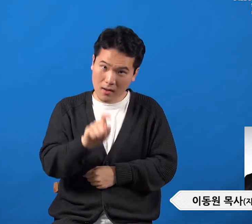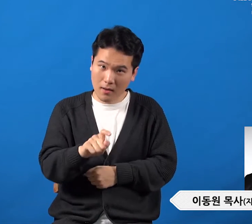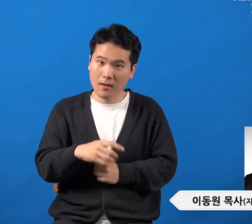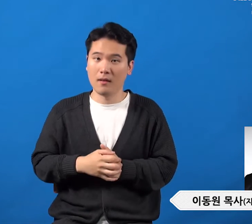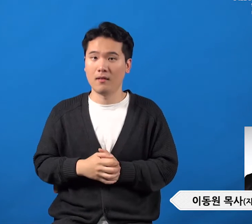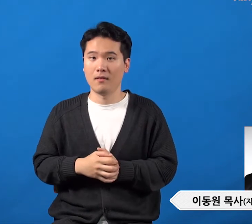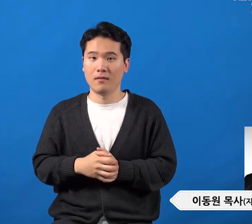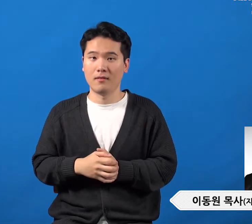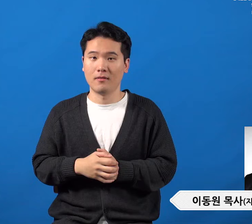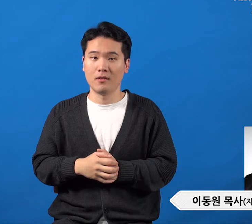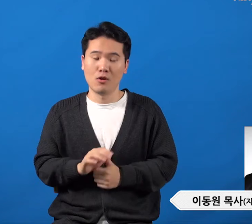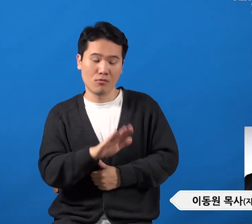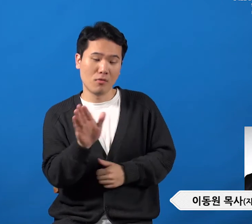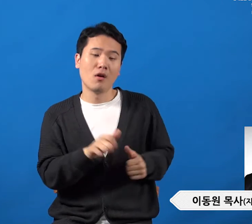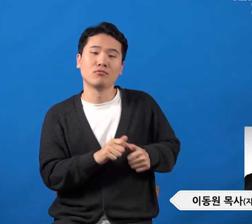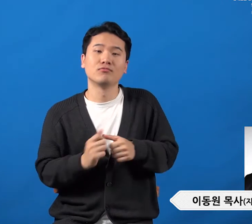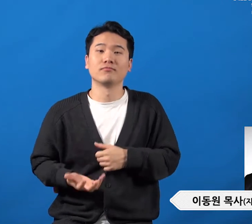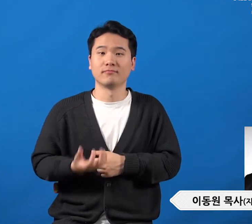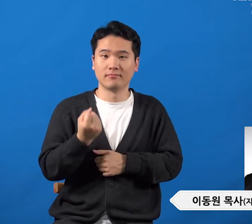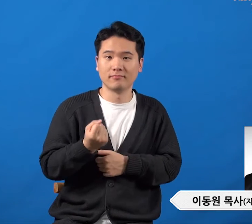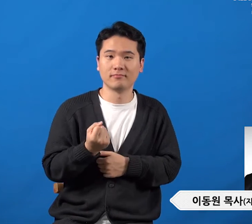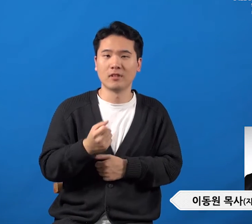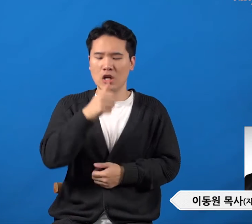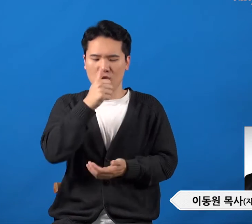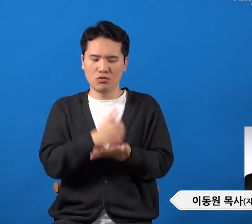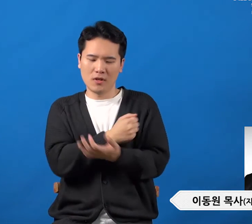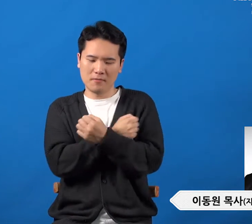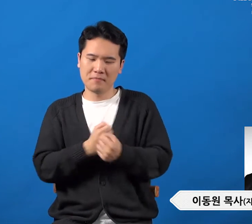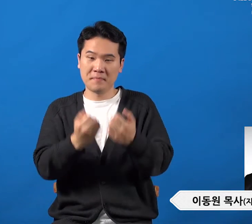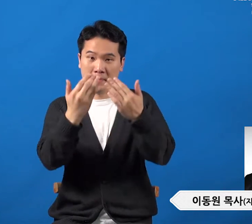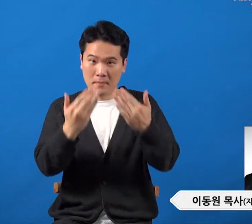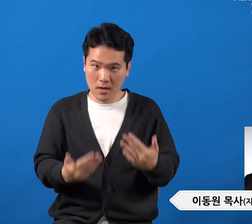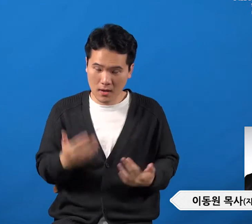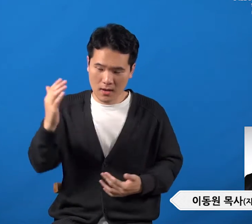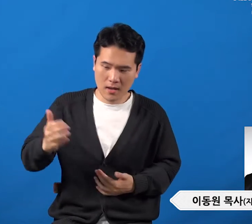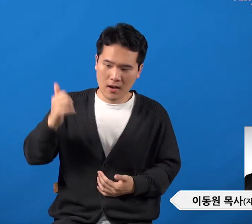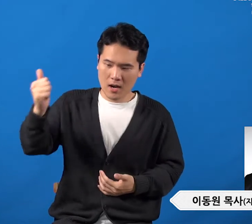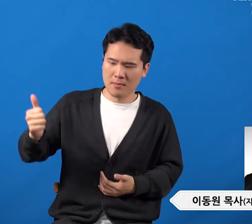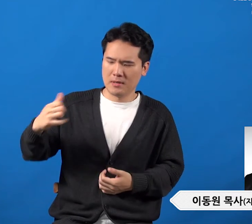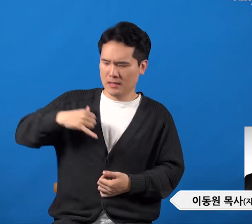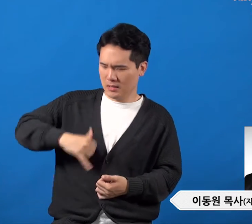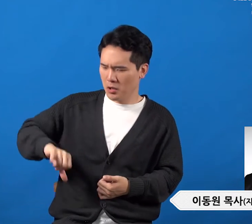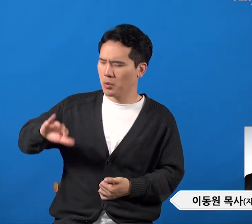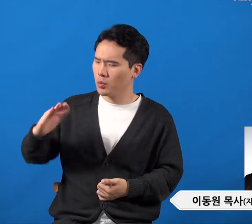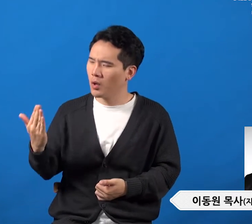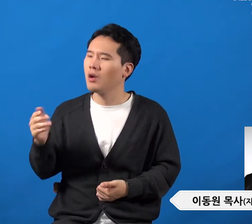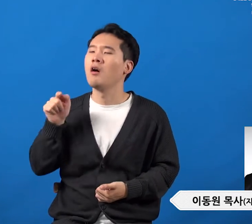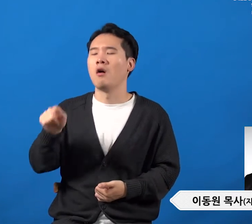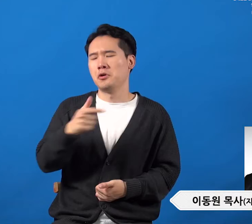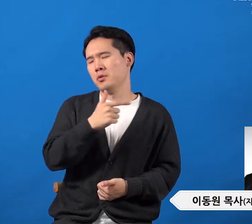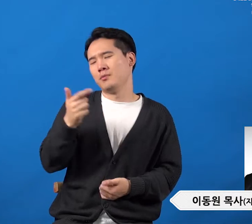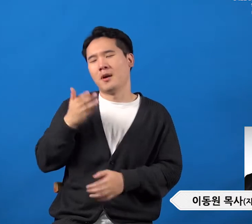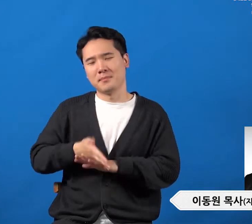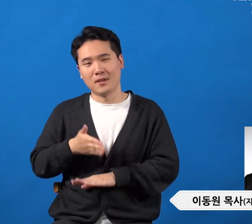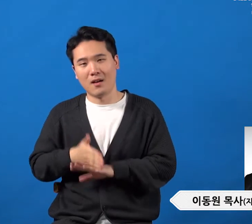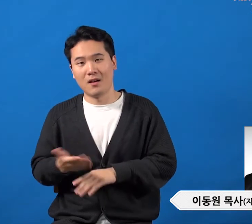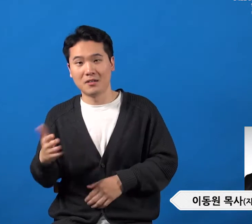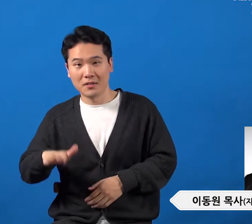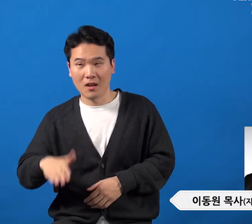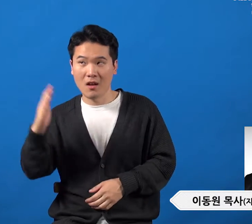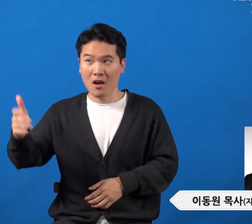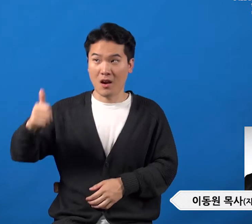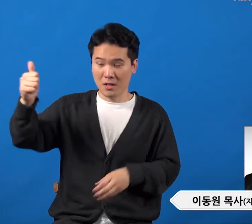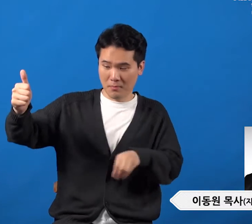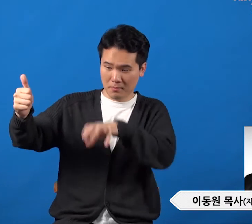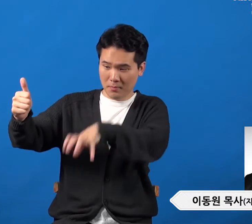무엇보다 우리가 구원받아 죄사함 받고 하나님의 자녀가 된 것만 해도 감사한데, 거기다 하나님 앞에